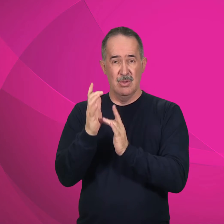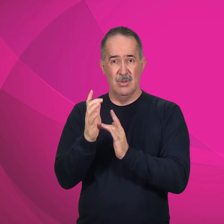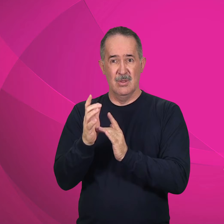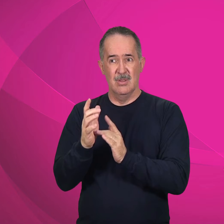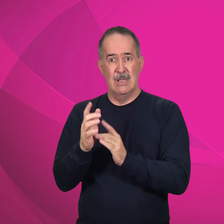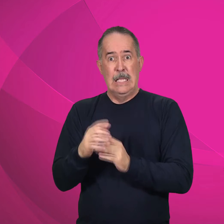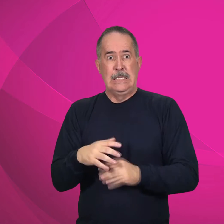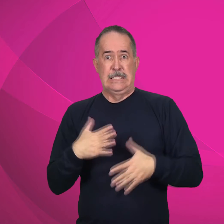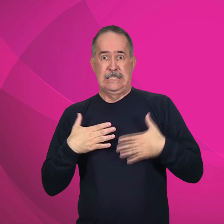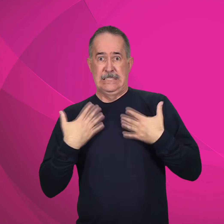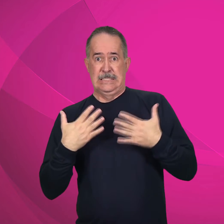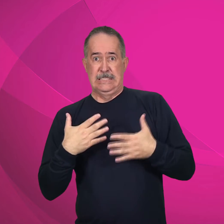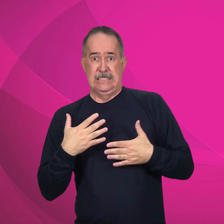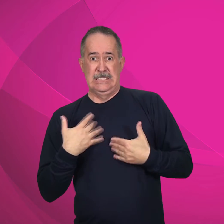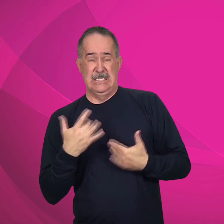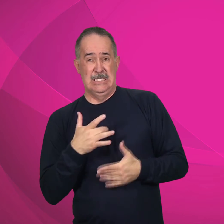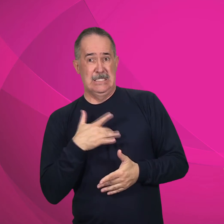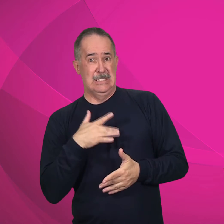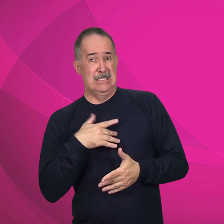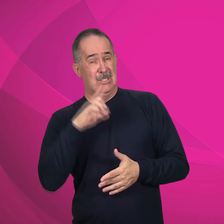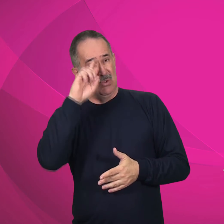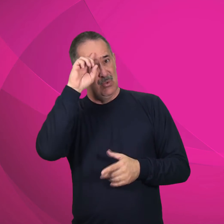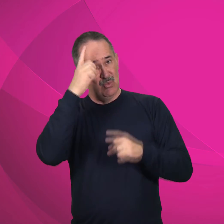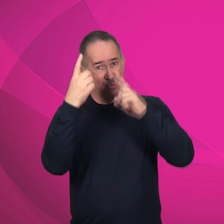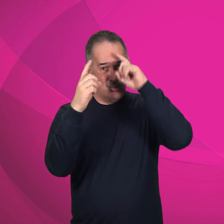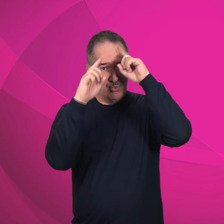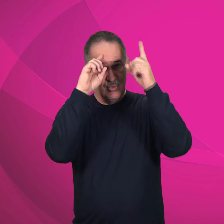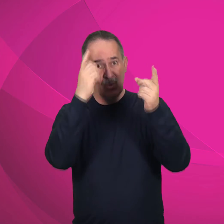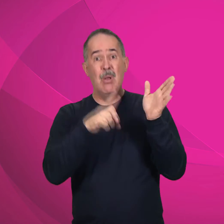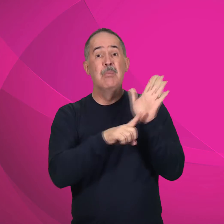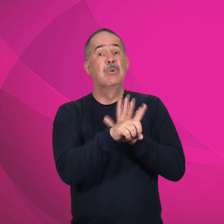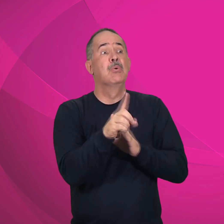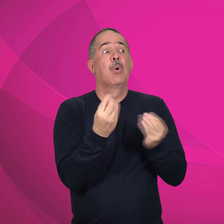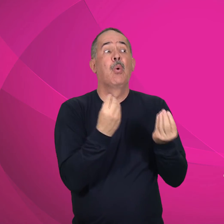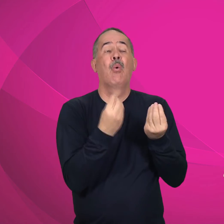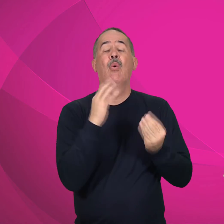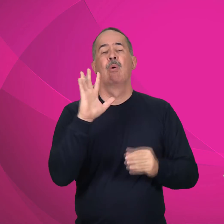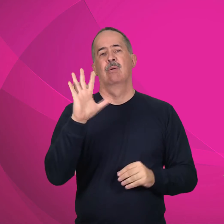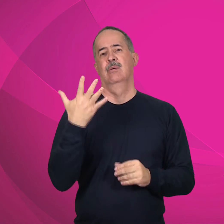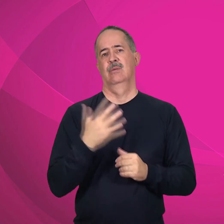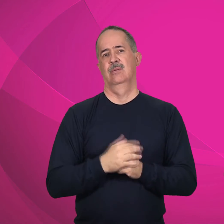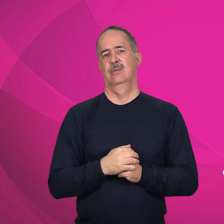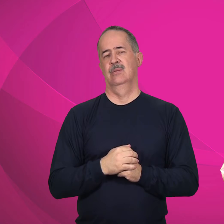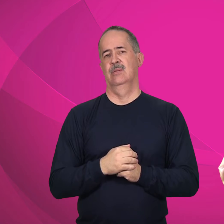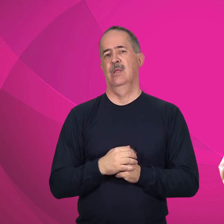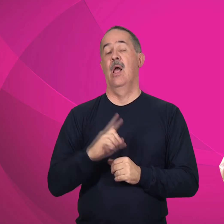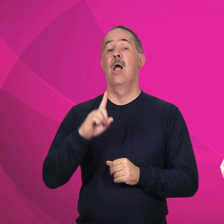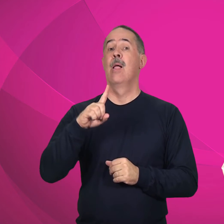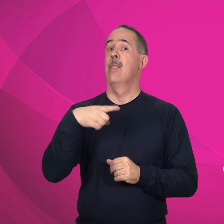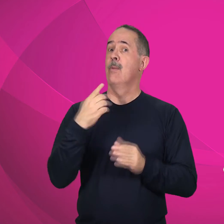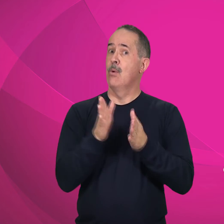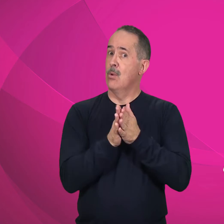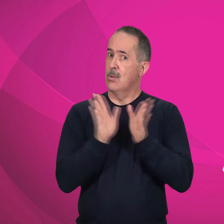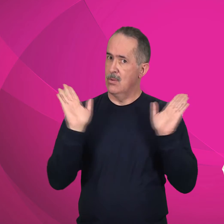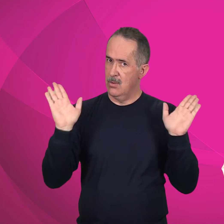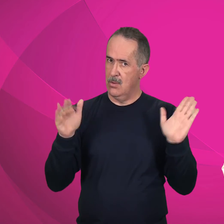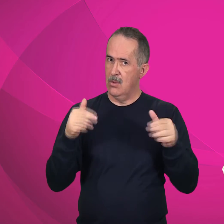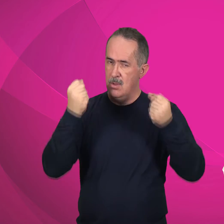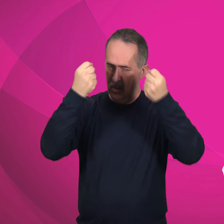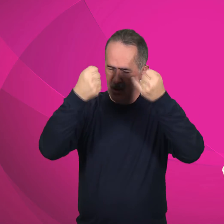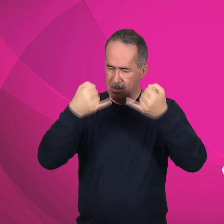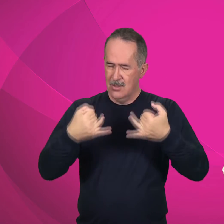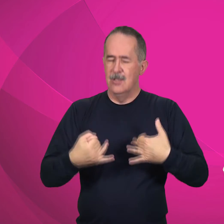maria tem suas dúvidas e pergunta como isso vai acontecer e depois da explicação